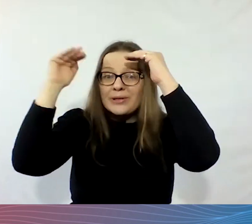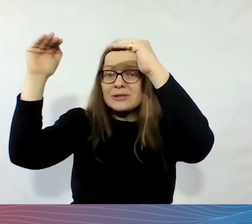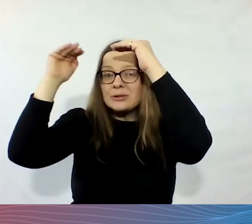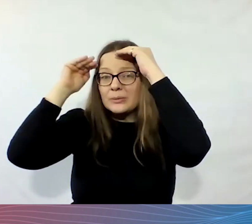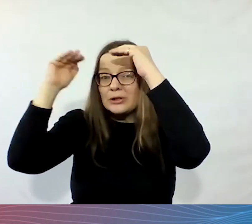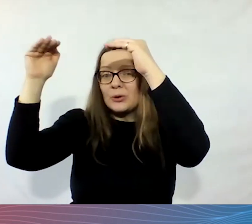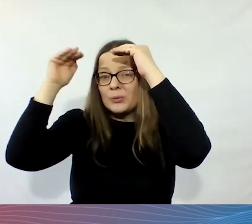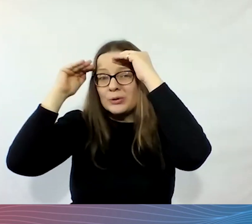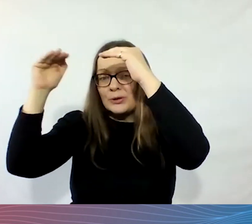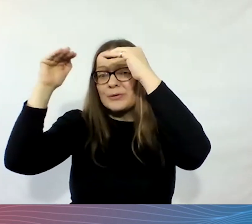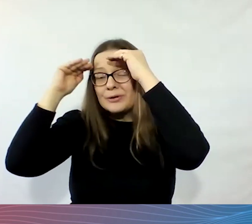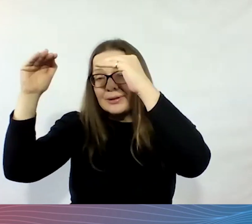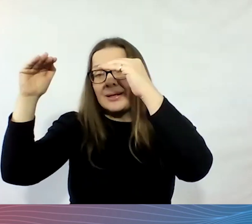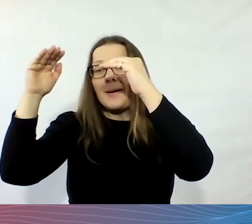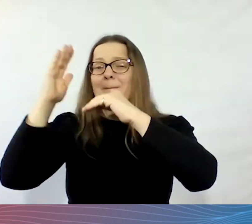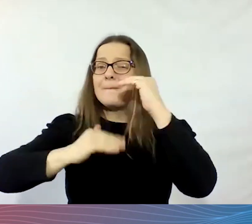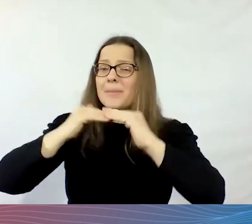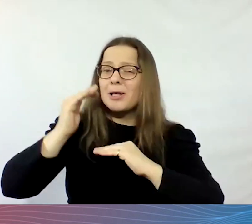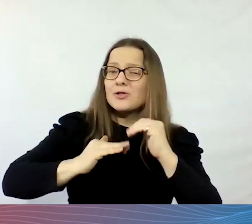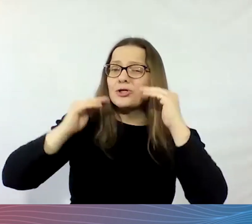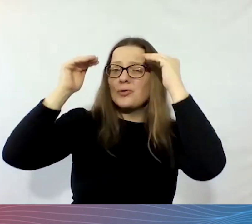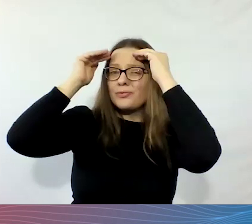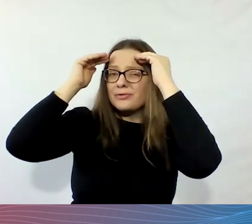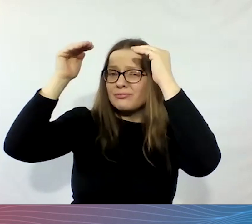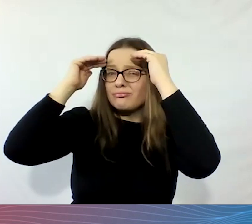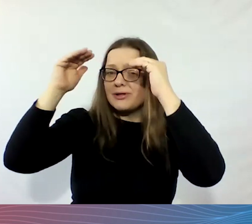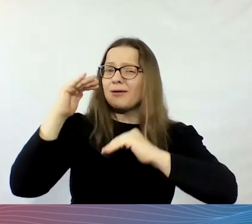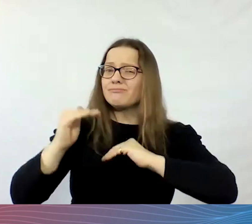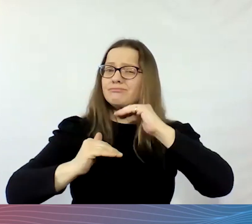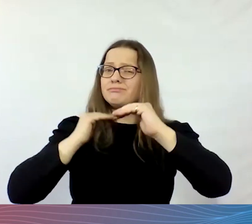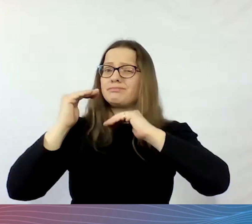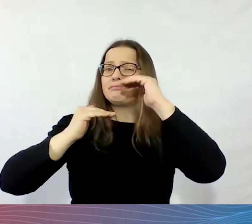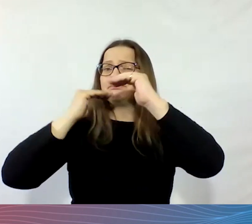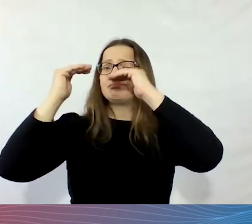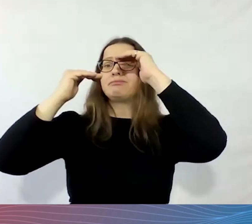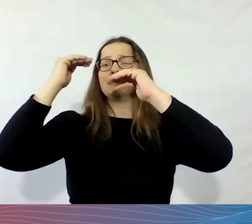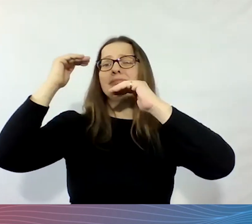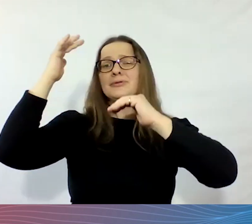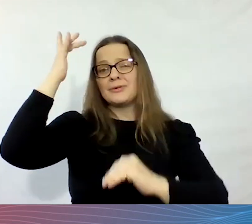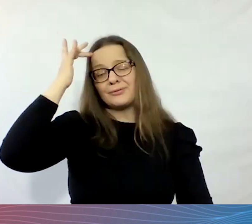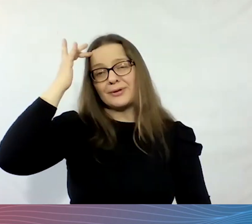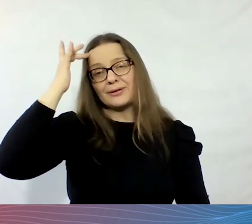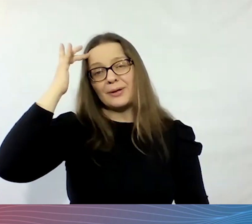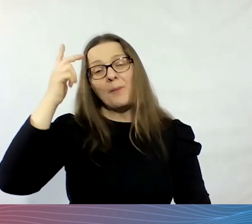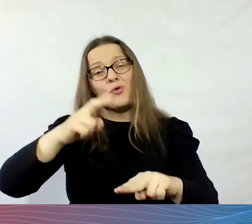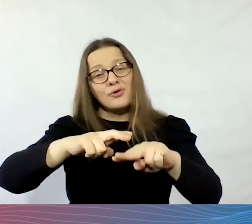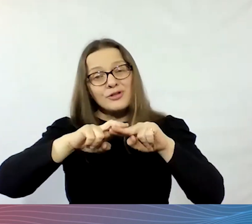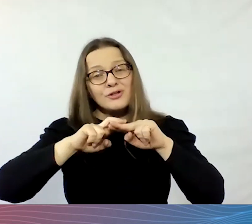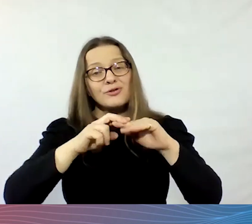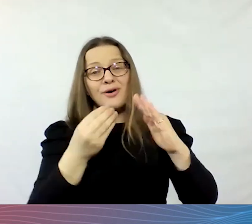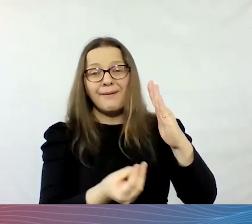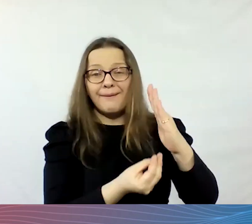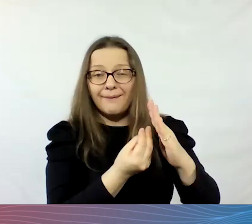tenho minha própria liberdade. No corpo, irmãos, quem comanda é o Senhor. É o Senhor, tá? Aí o Senhor...